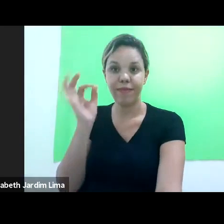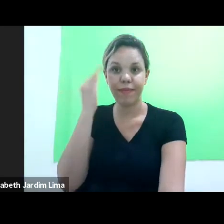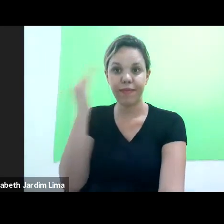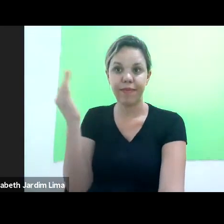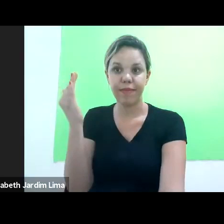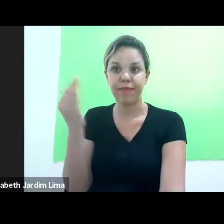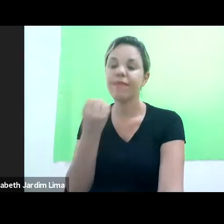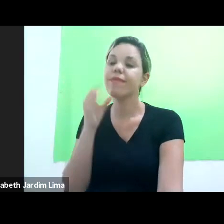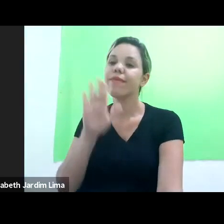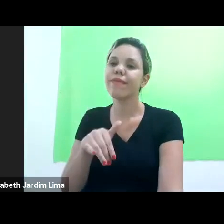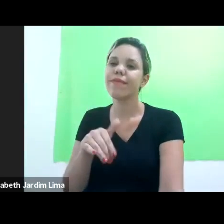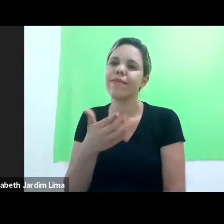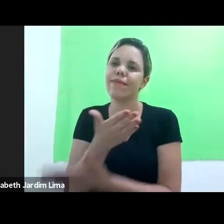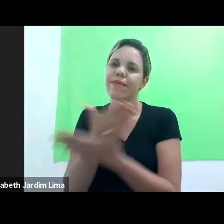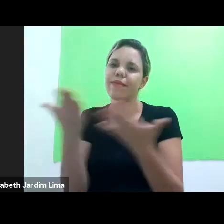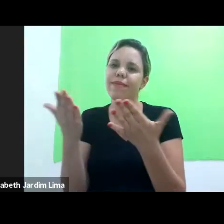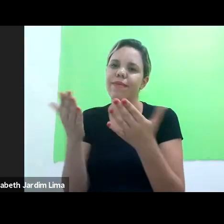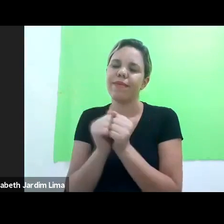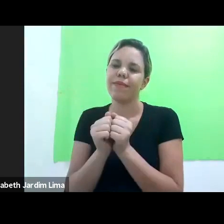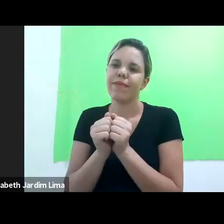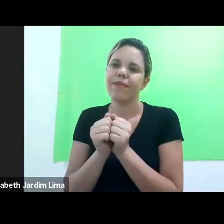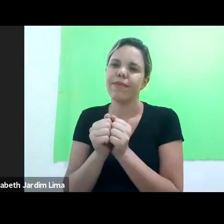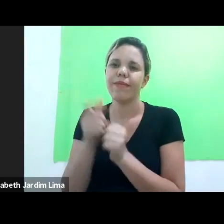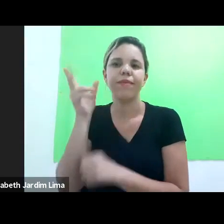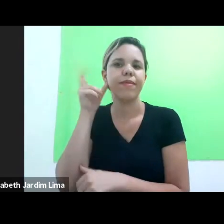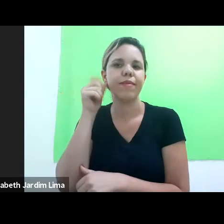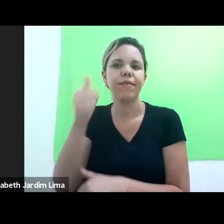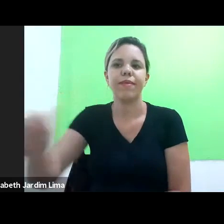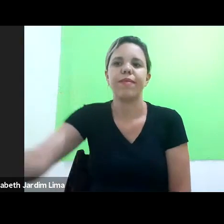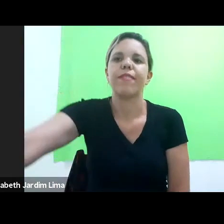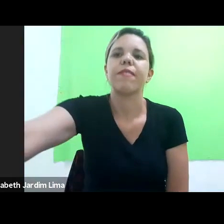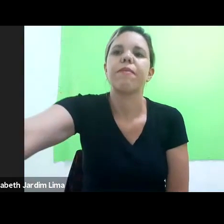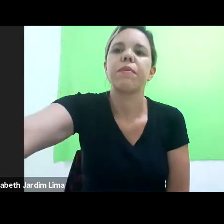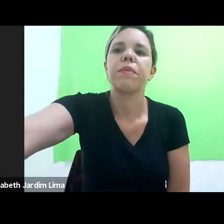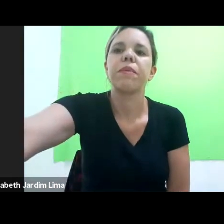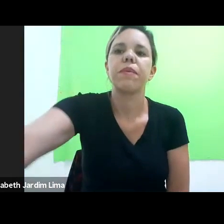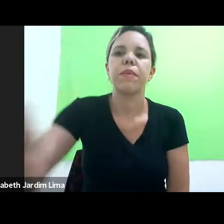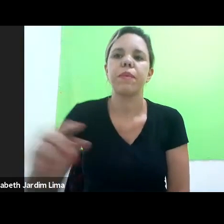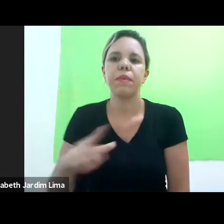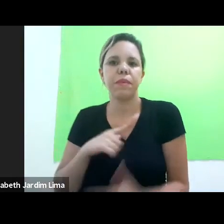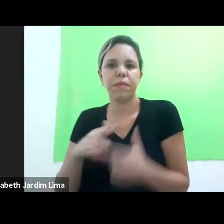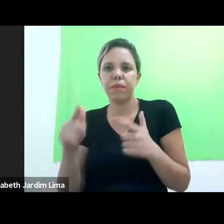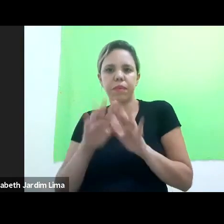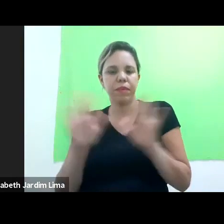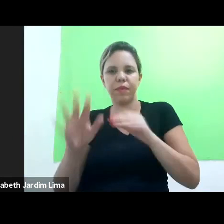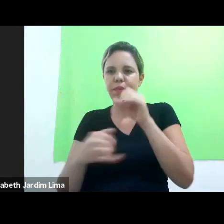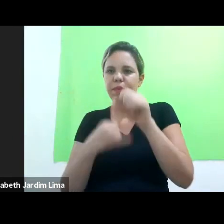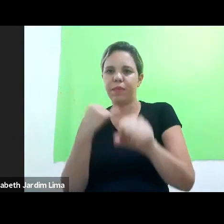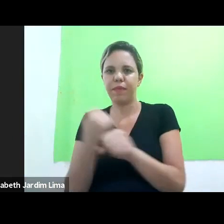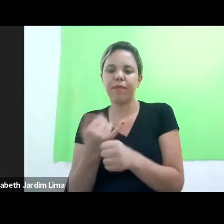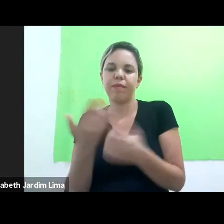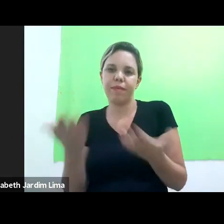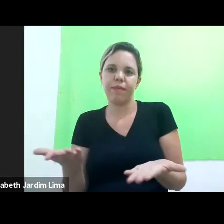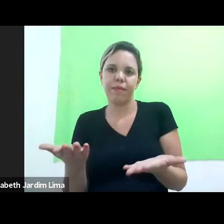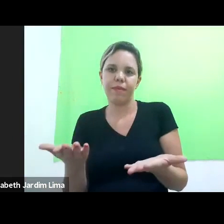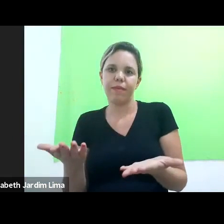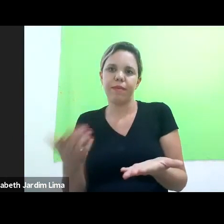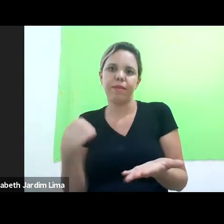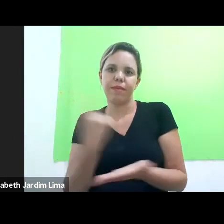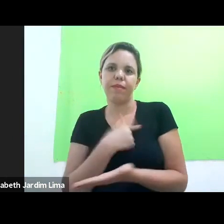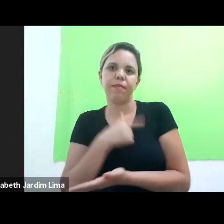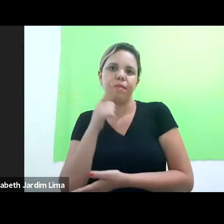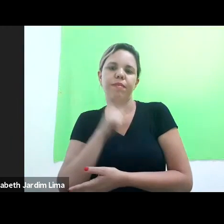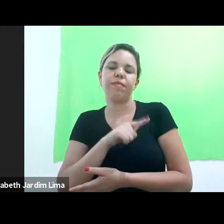boa tarde, espero que vocês me ouçam bem, e também que eu não tenha problemas com a internet. Infelizmente esse é o ônus da gente estar